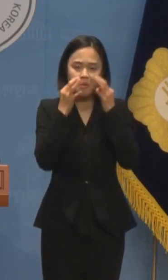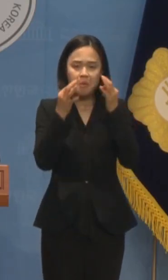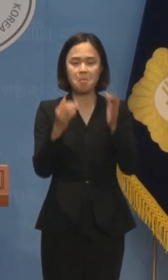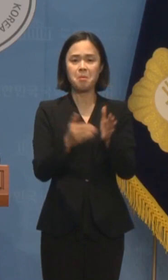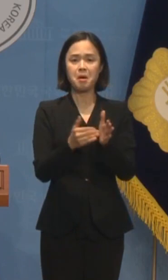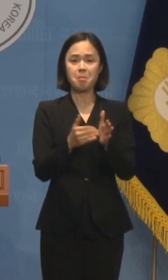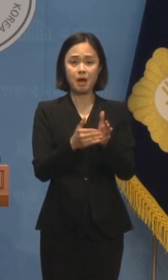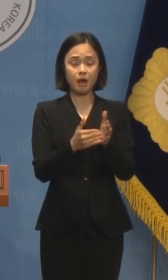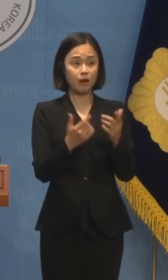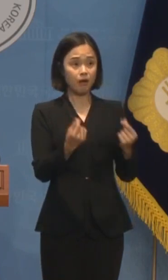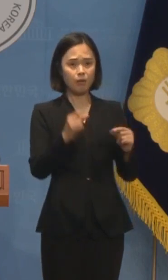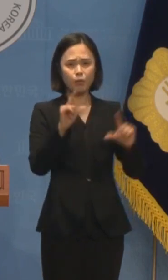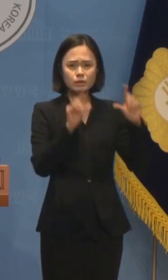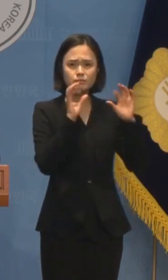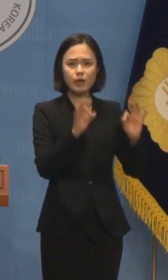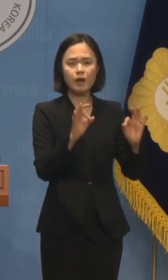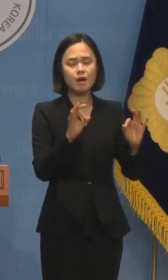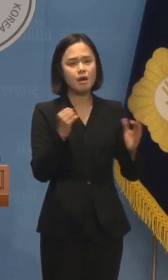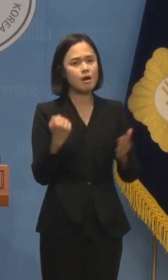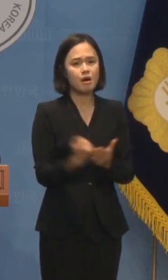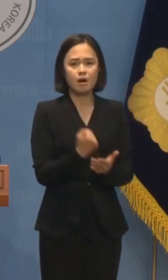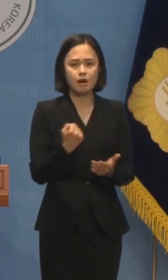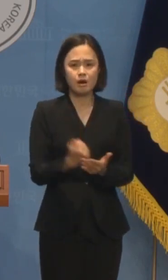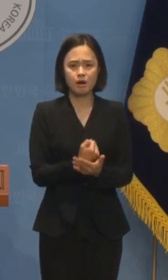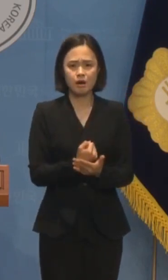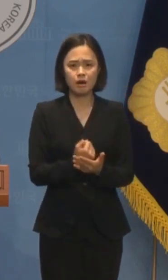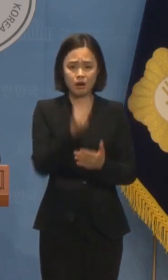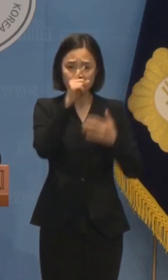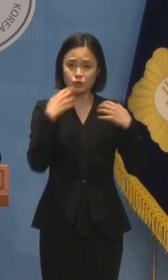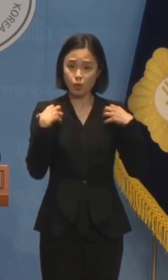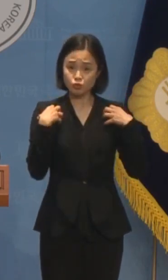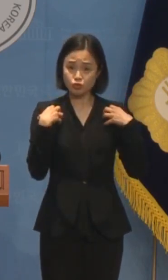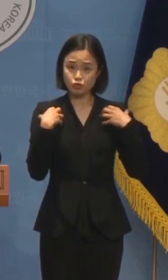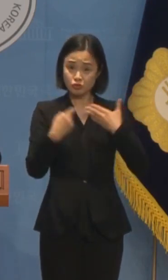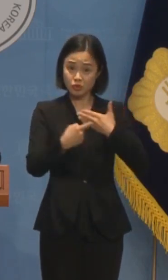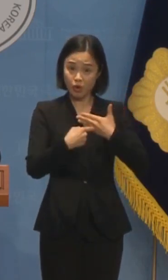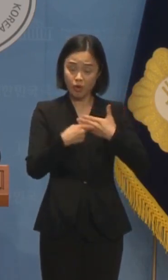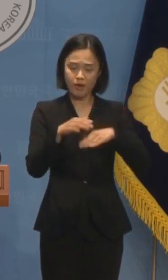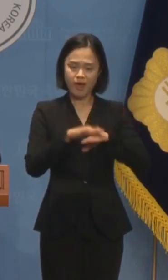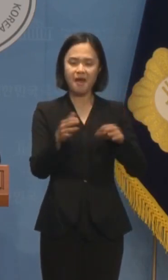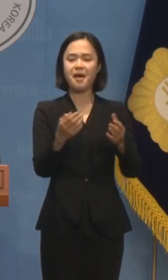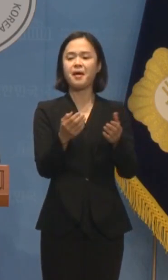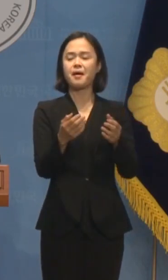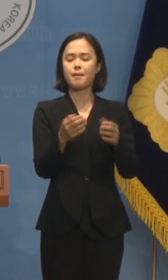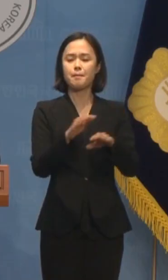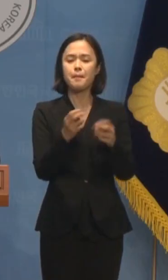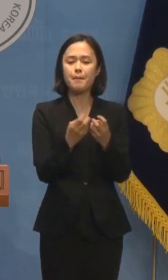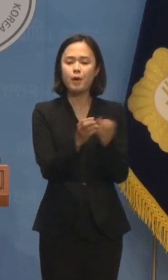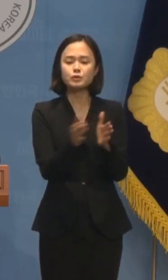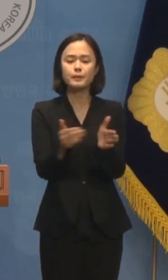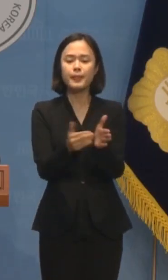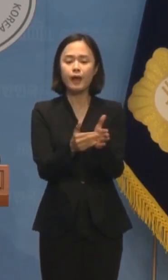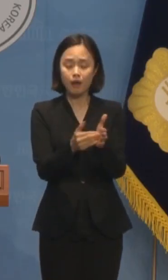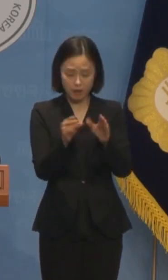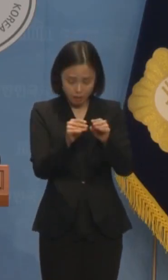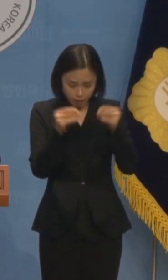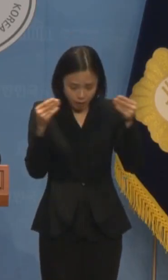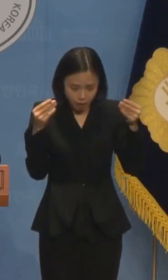뿐입니다. 정부의 조삼모사 눈가리기 대책 발표의